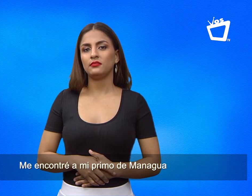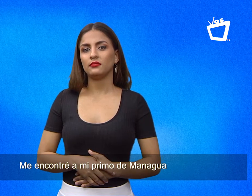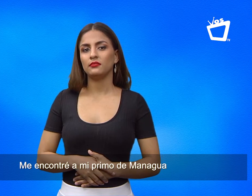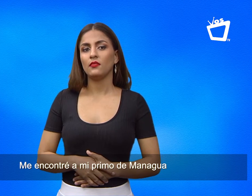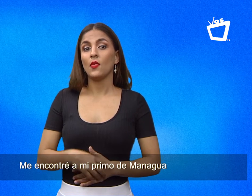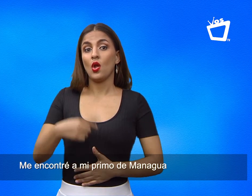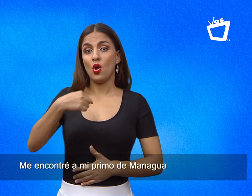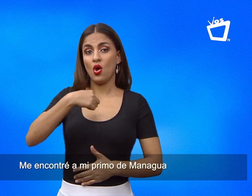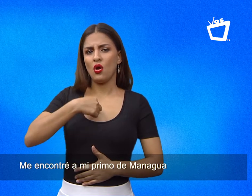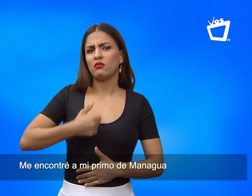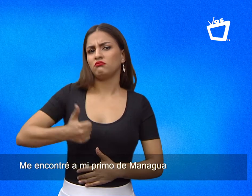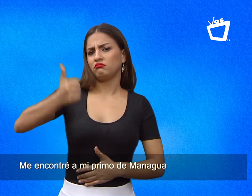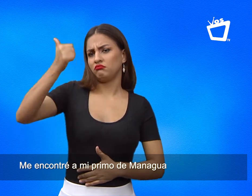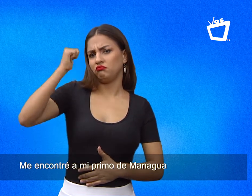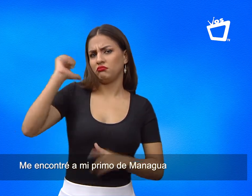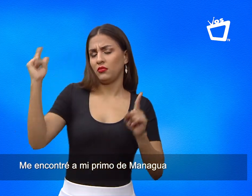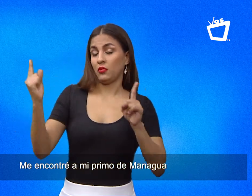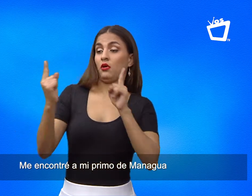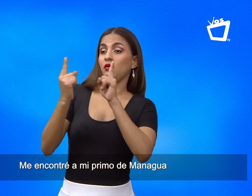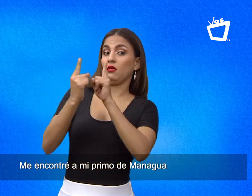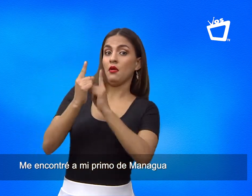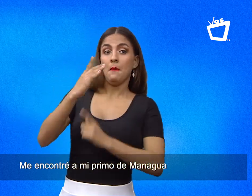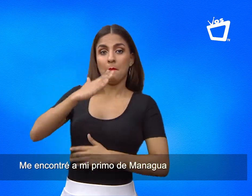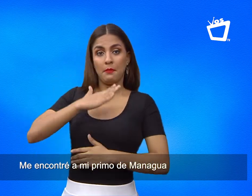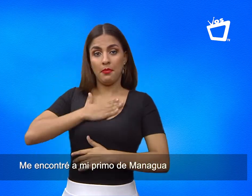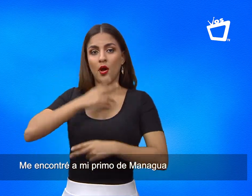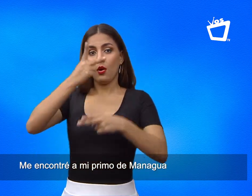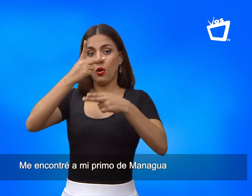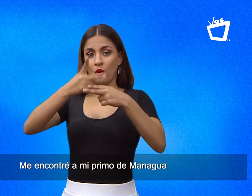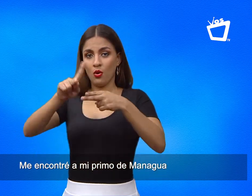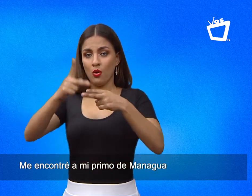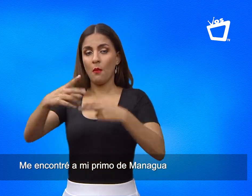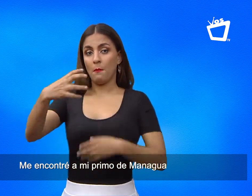Me encontré a mi primo de Managua.